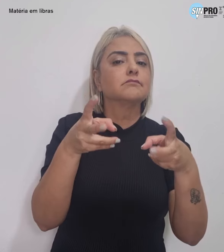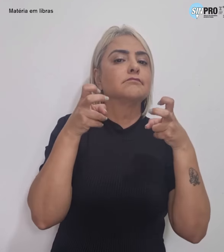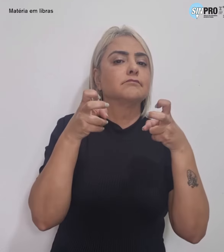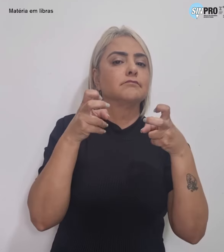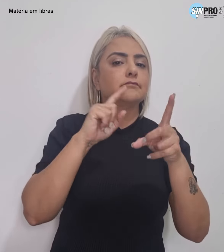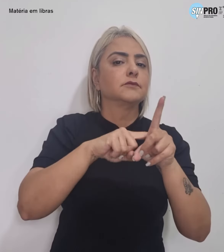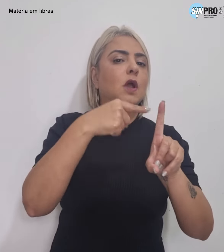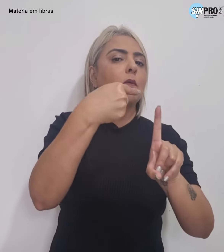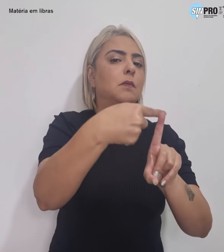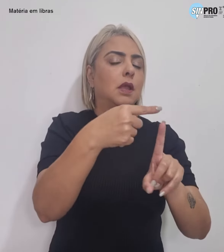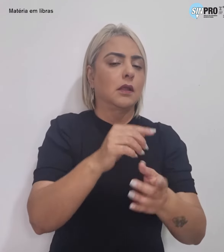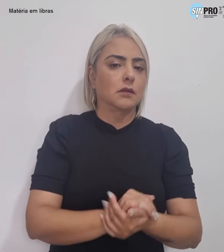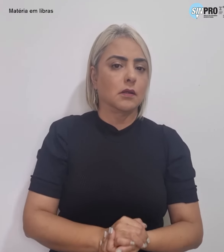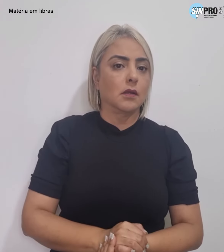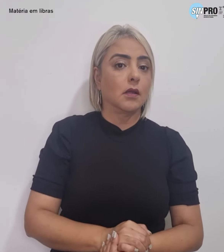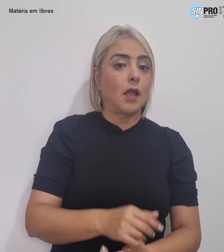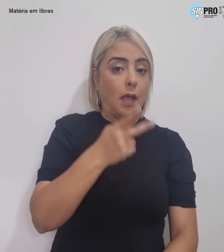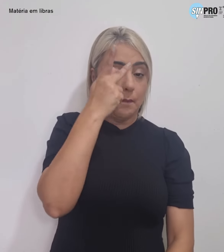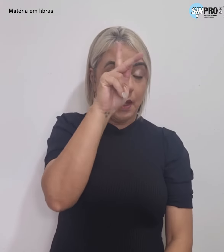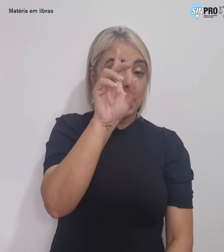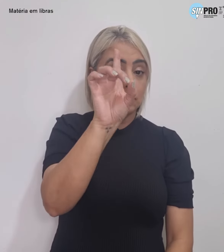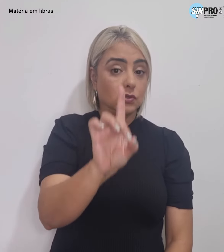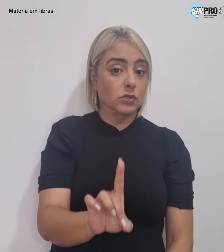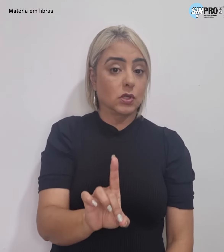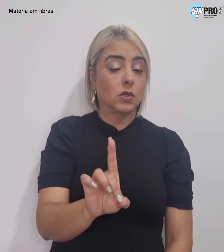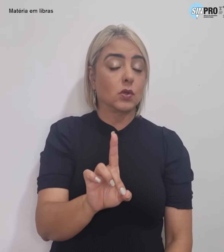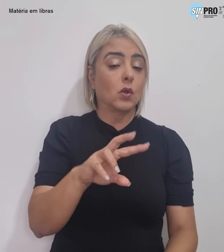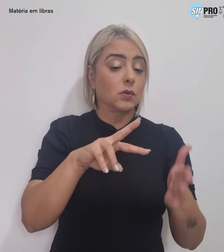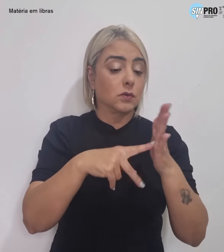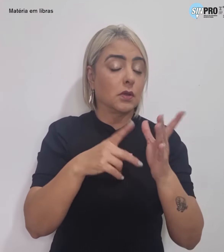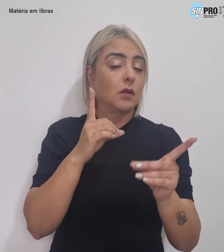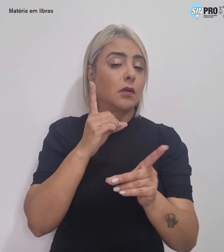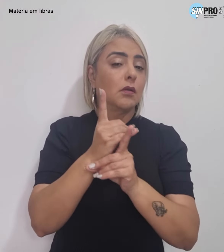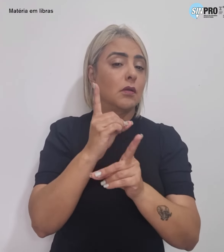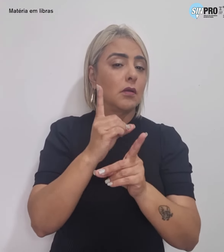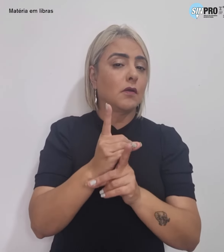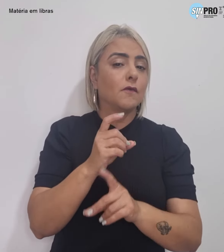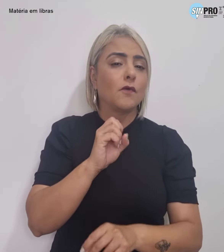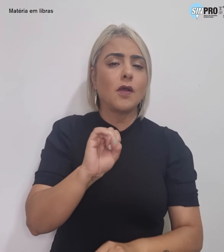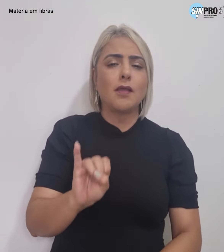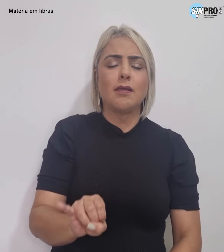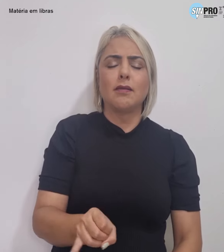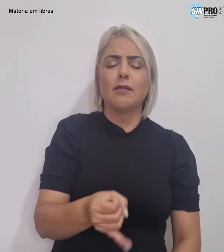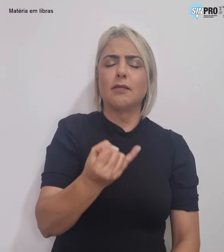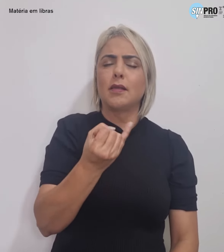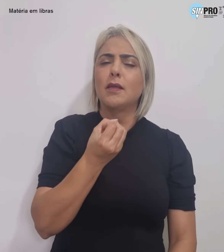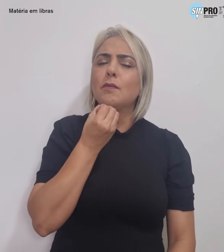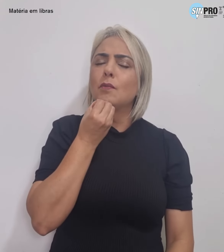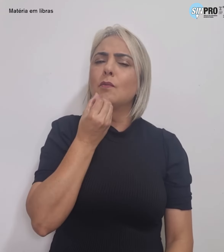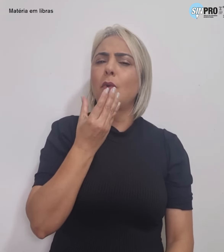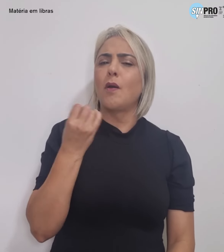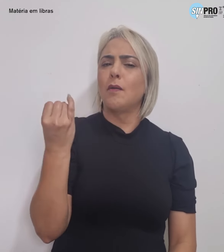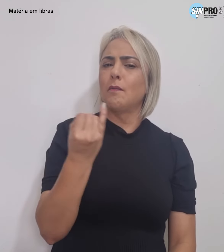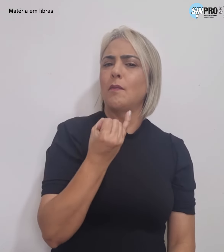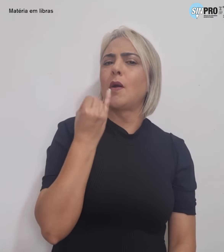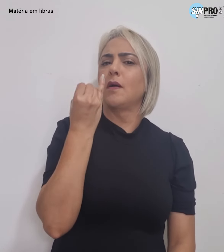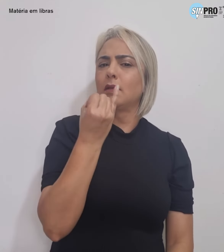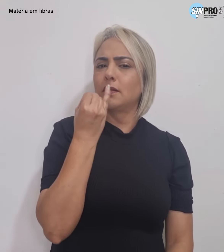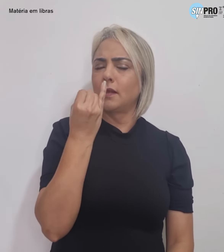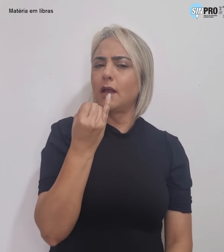Para os diretores do Simpro, o encontro foi muito produtivo e muito importante. Combinando a